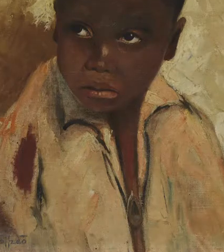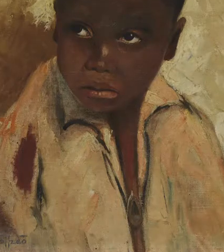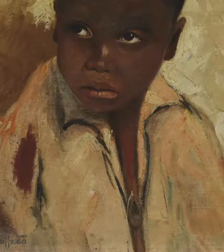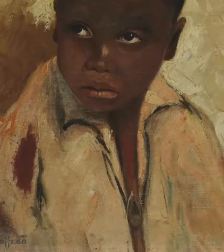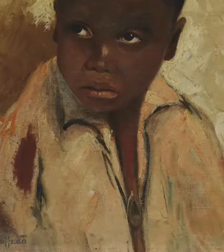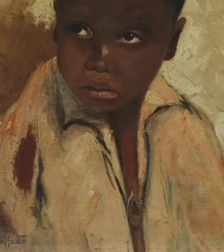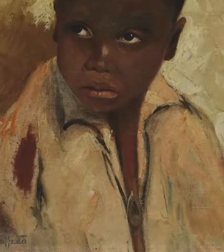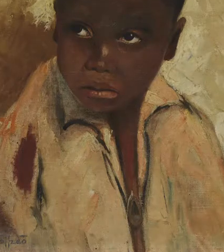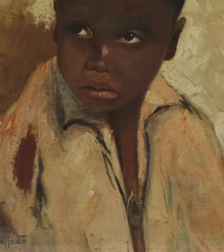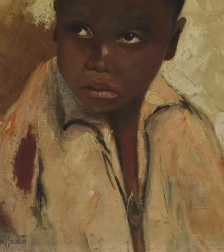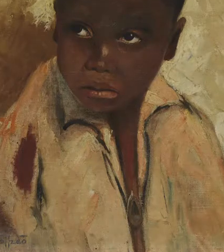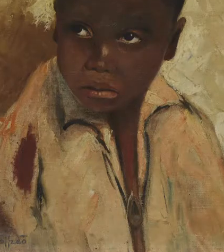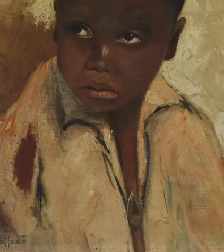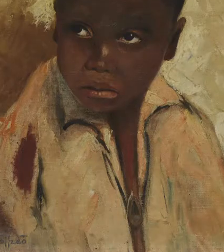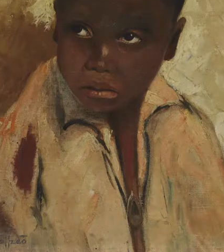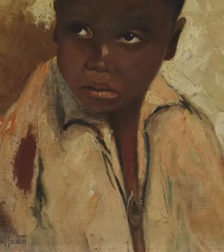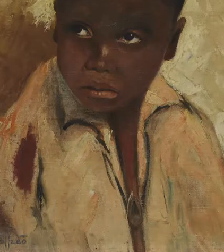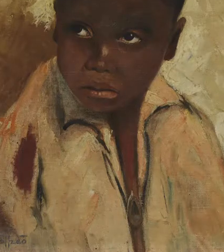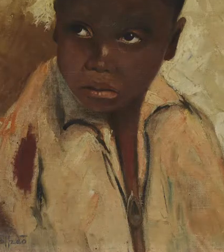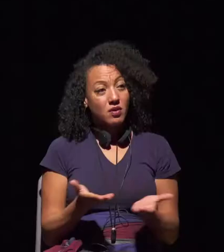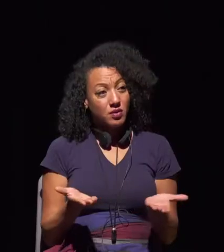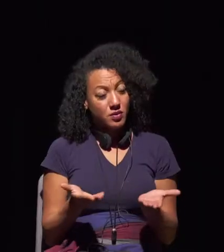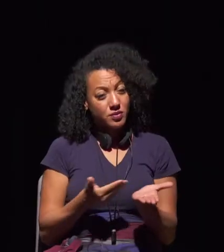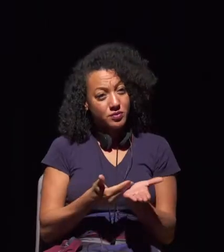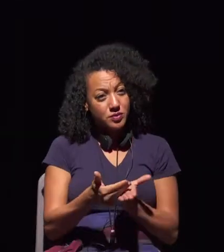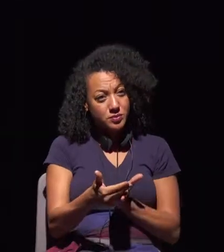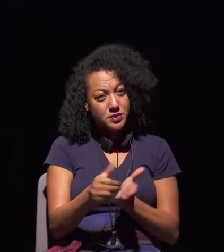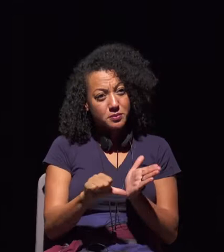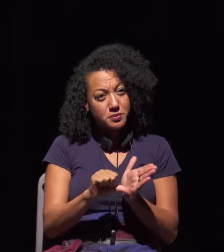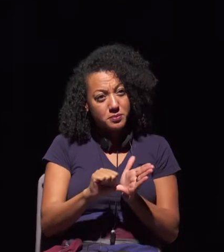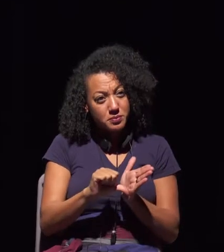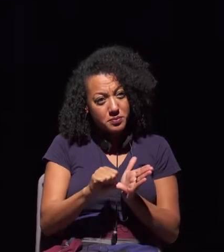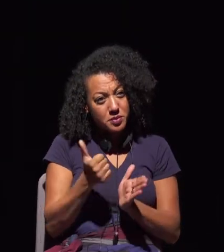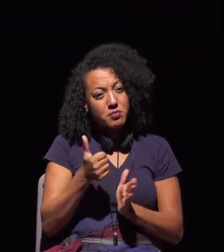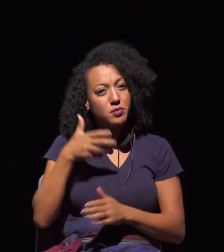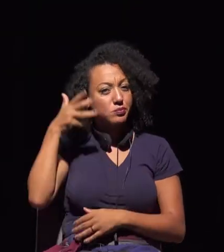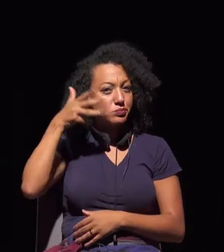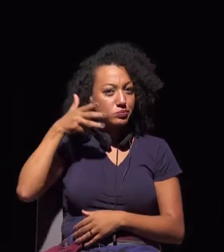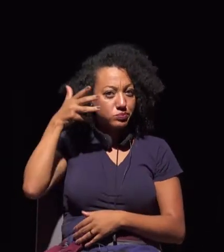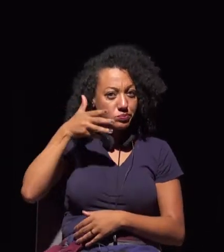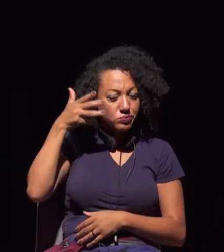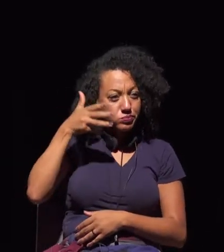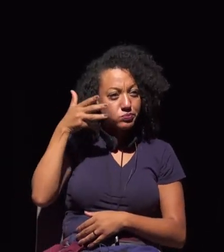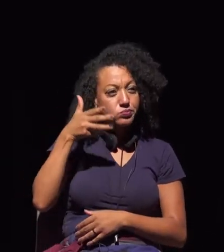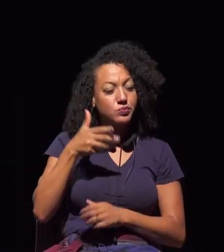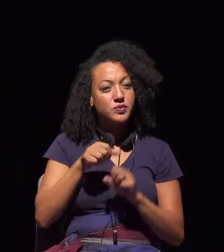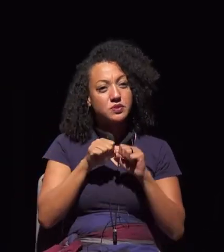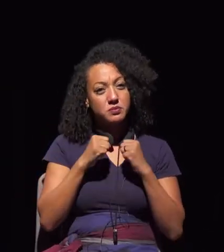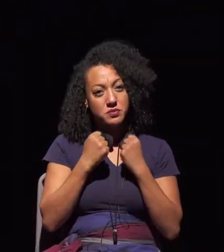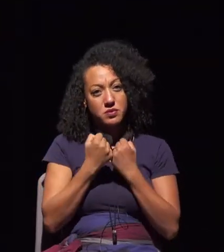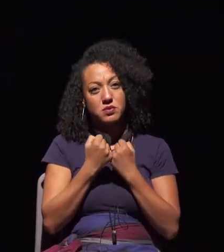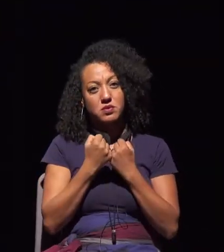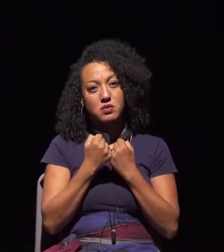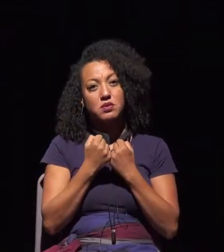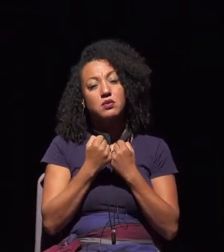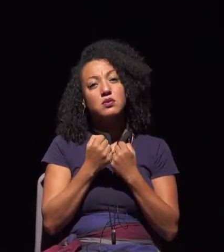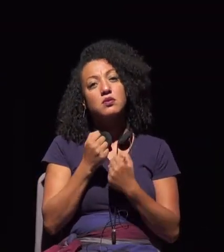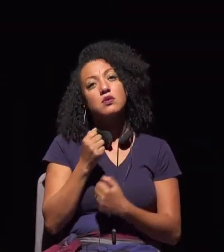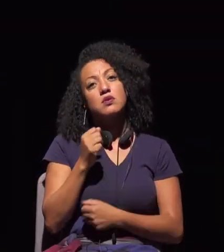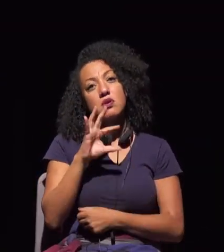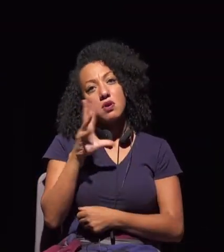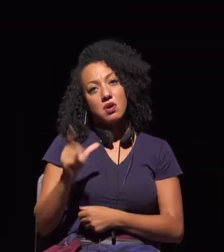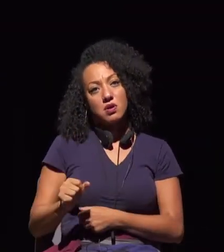Muito bom dia a todas e todos. A gente vai iniciar agora a primeira rodada de falas dos seminários do Seminário